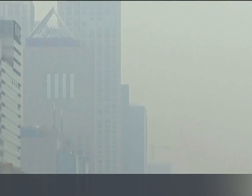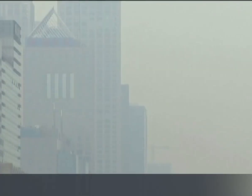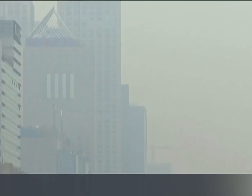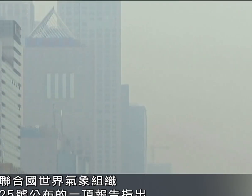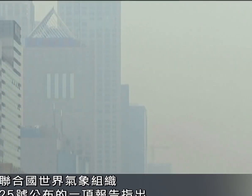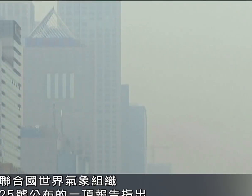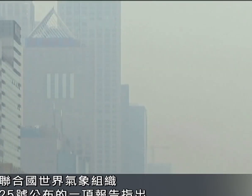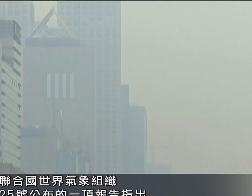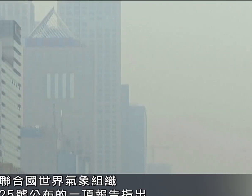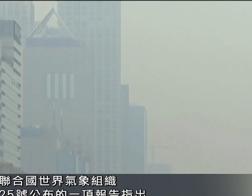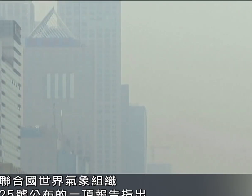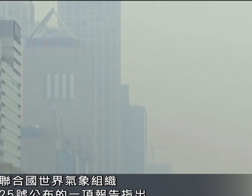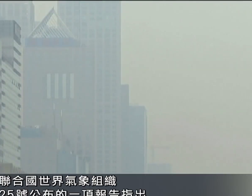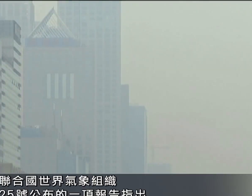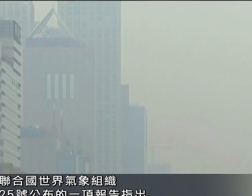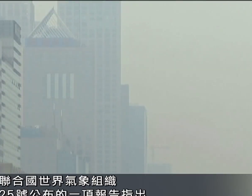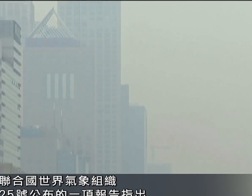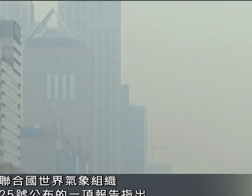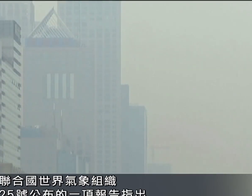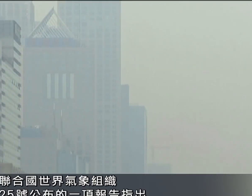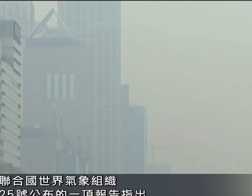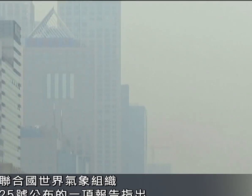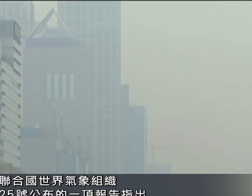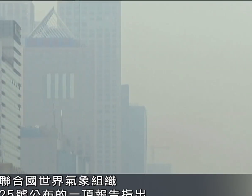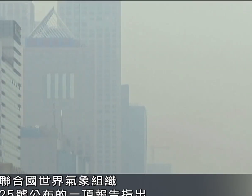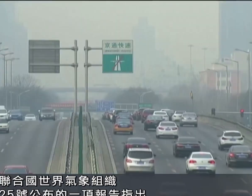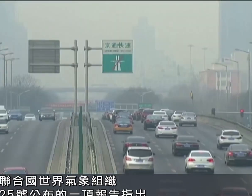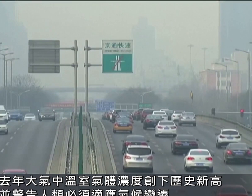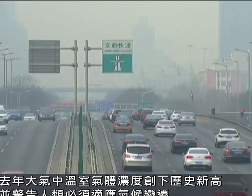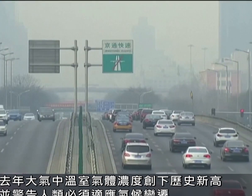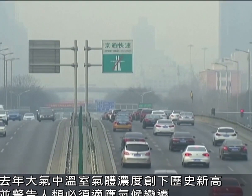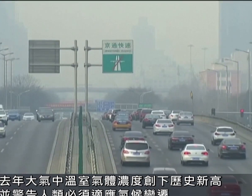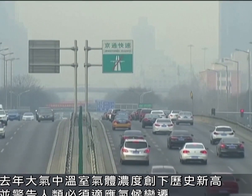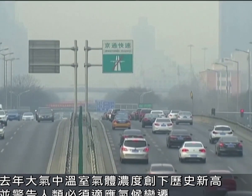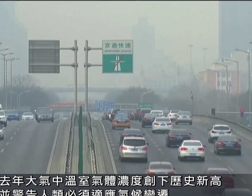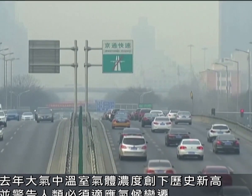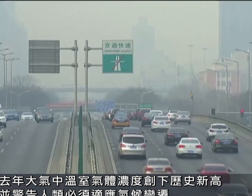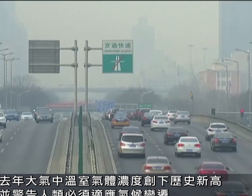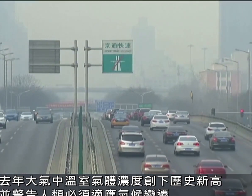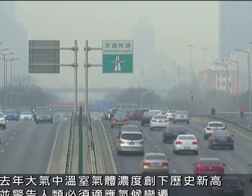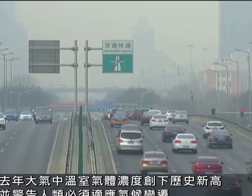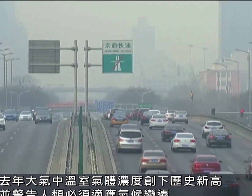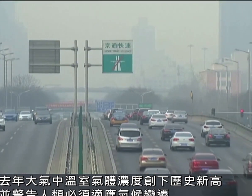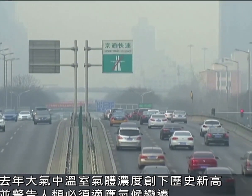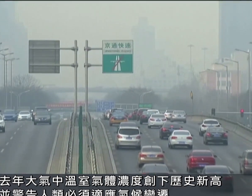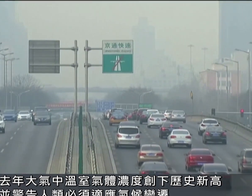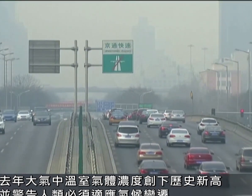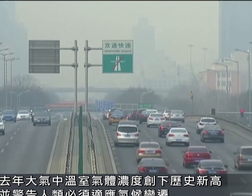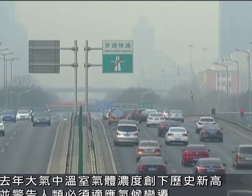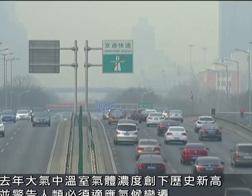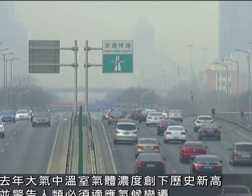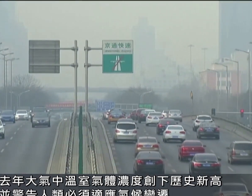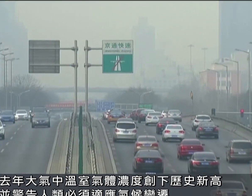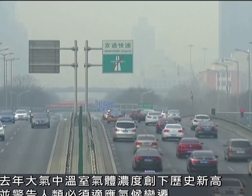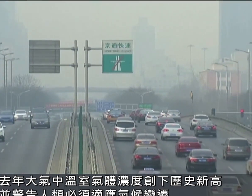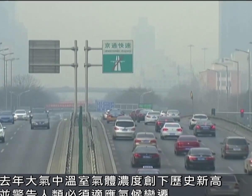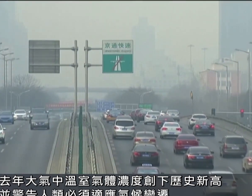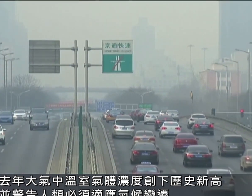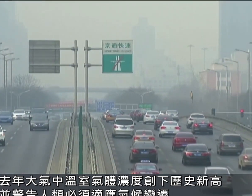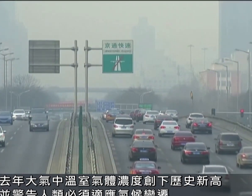联合国世界气象组织25号公布的一项报告指出，去年大气中温室气体浓度创下历史新高，并警告人